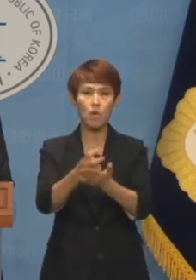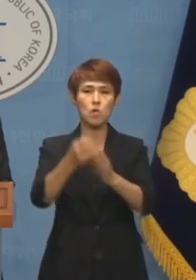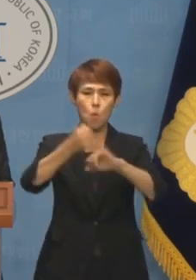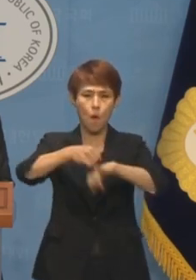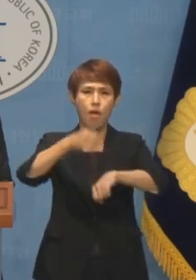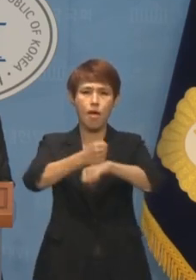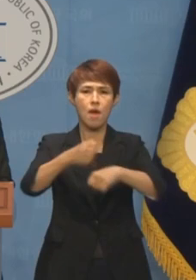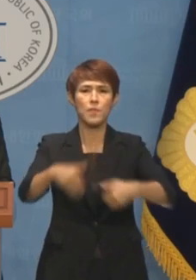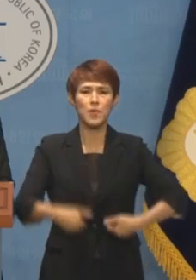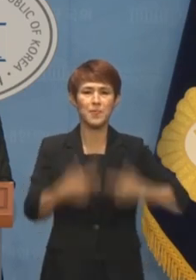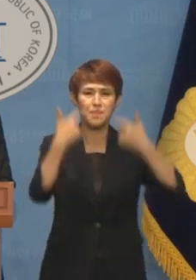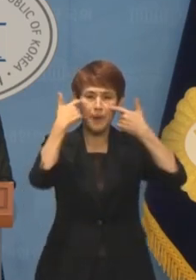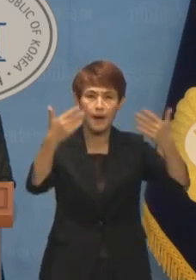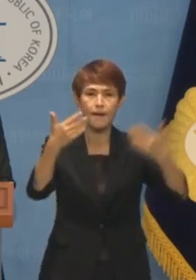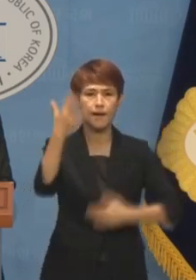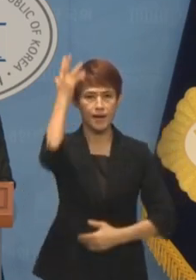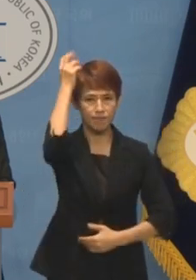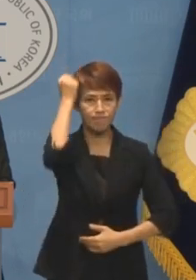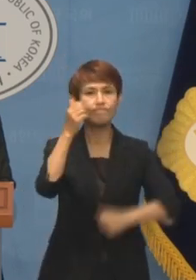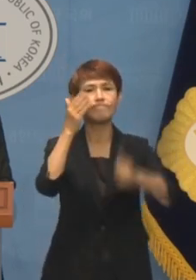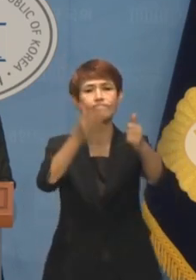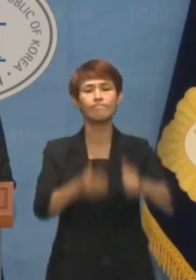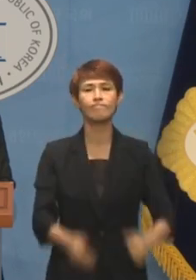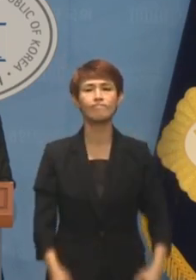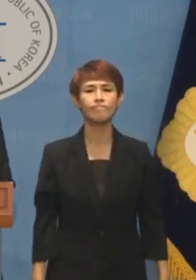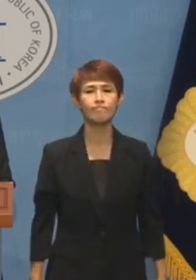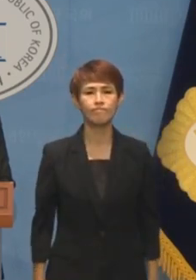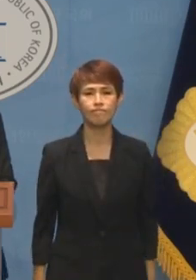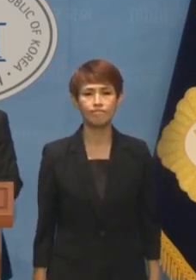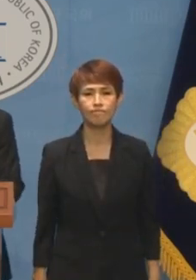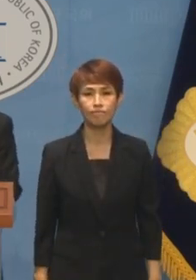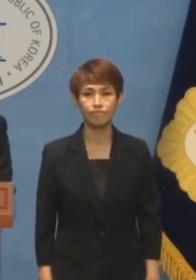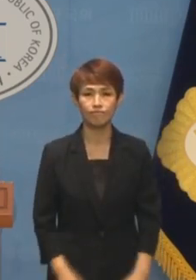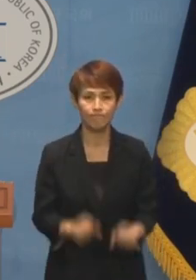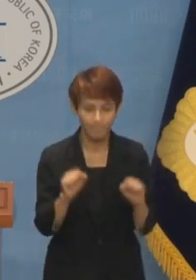뿐임을 명심하고 또 명심하십시오. 이상입니다.